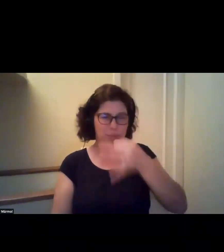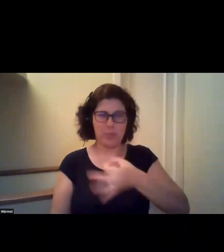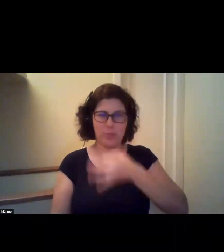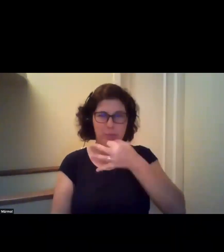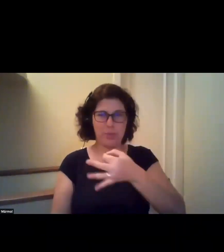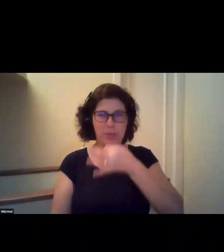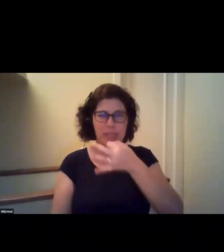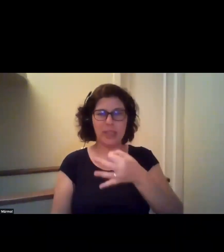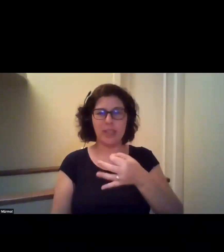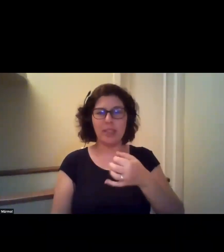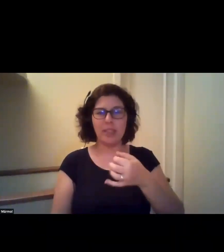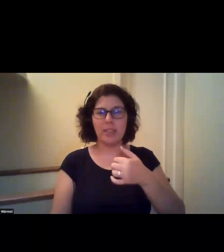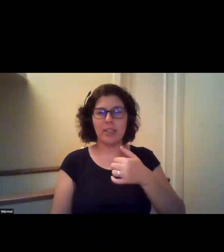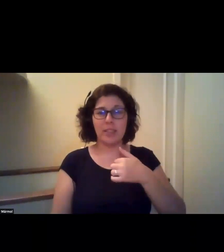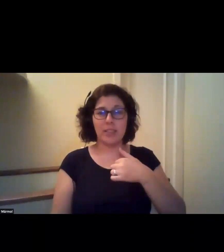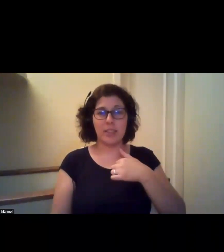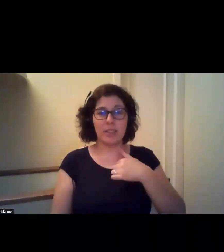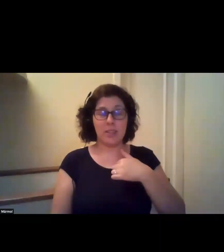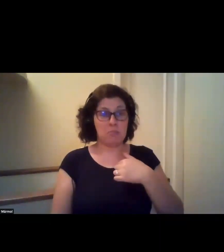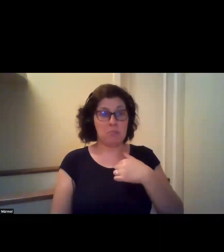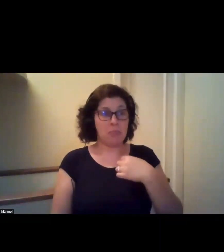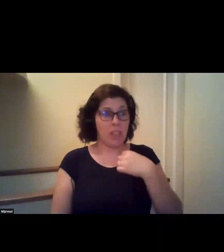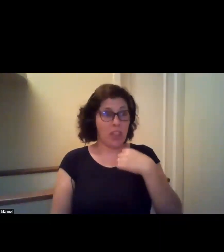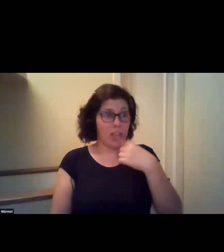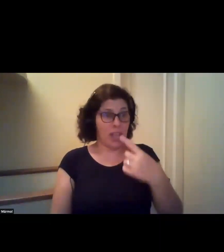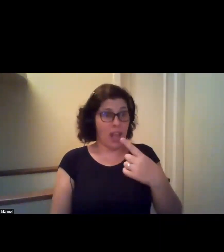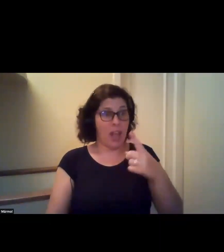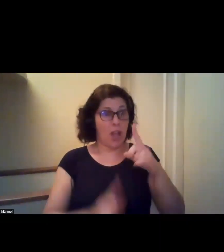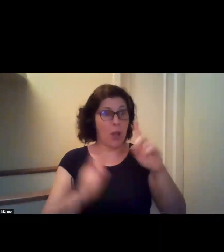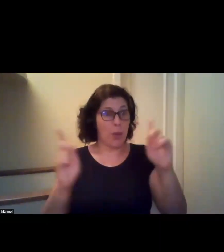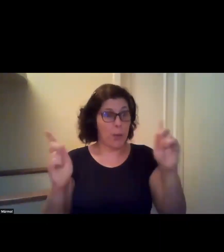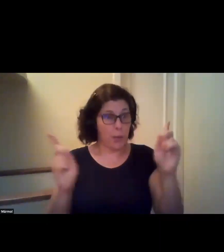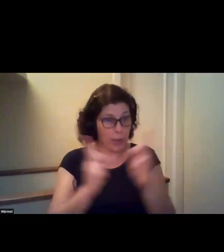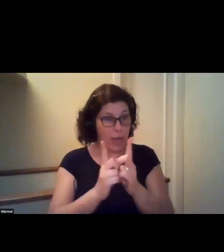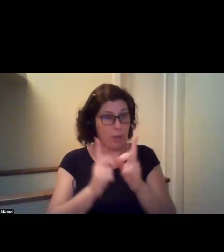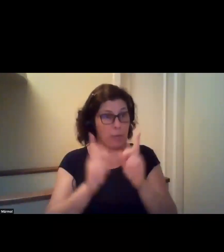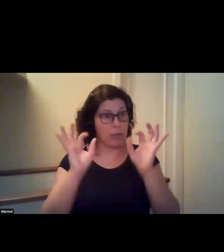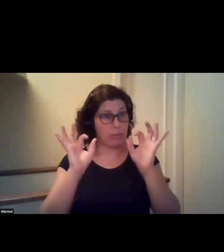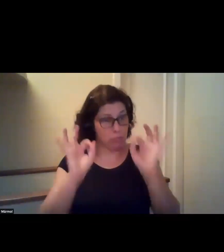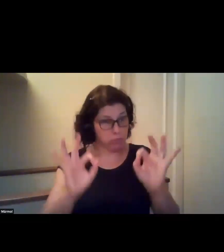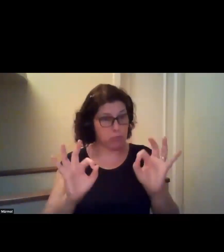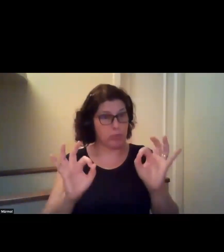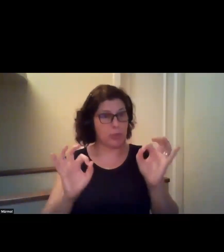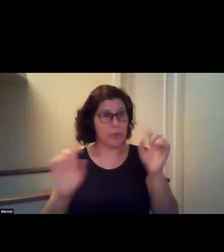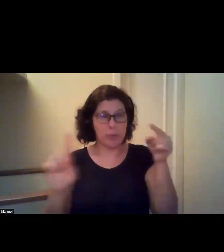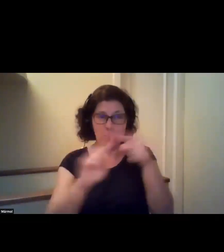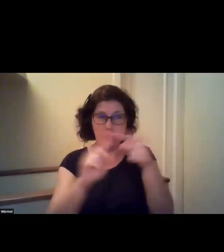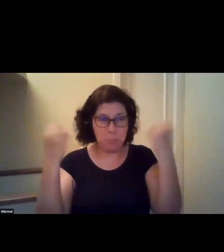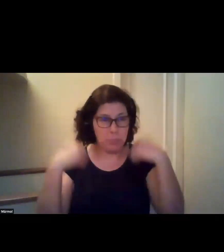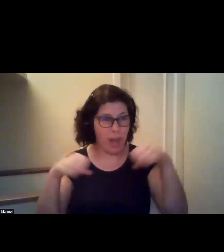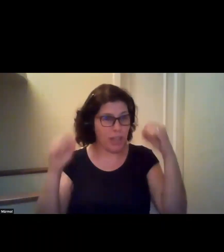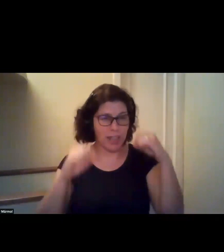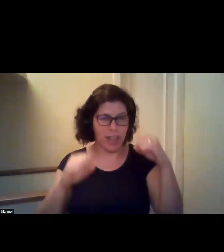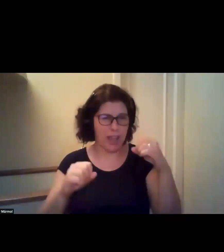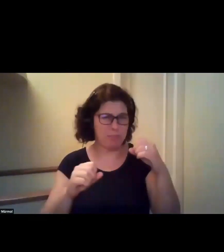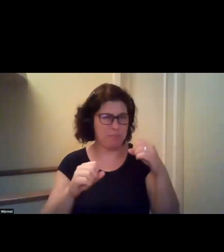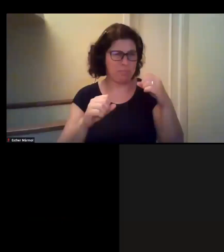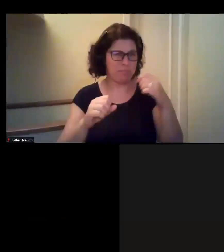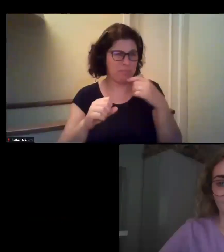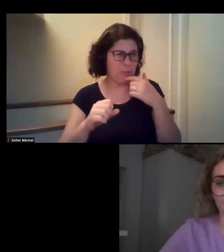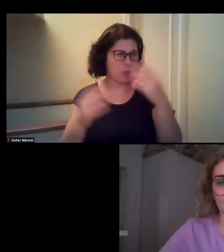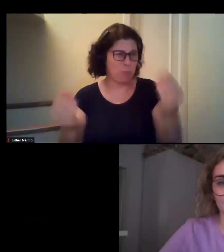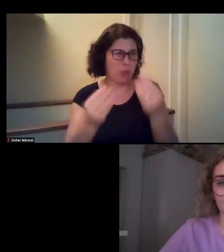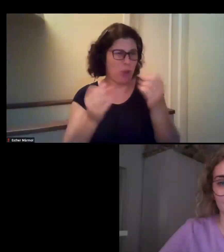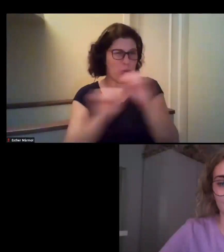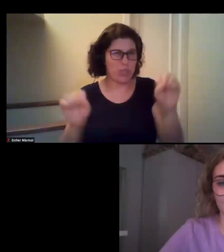que, vamos, yo la catalogaría como breve, concisa, práctica, vamos, inmejorable, desde luego, desde mi punto de vista.